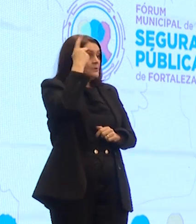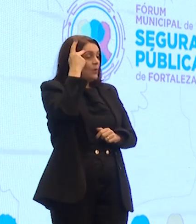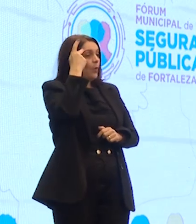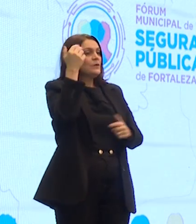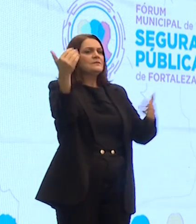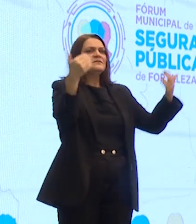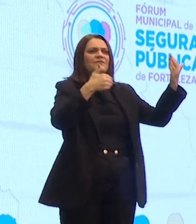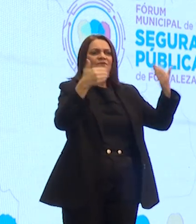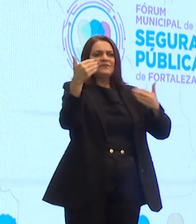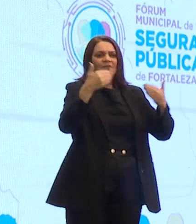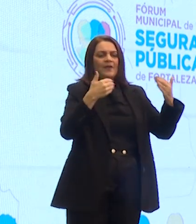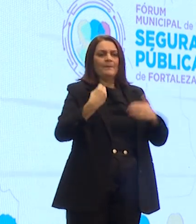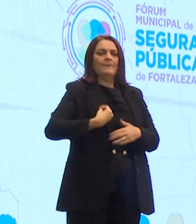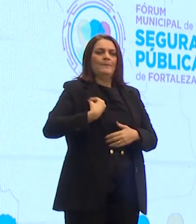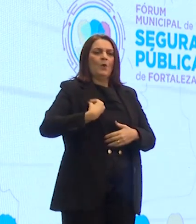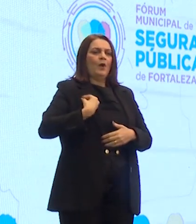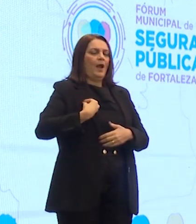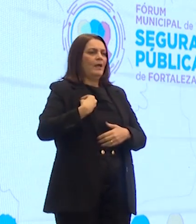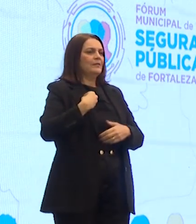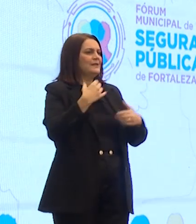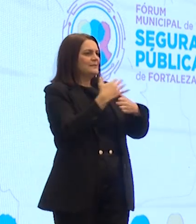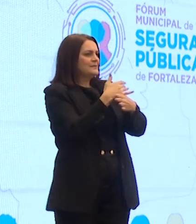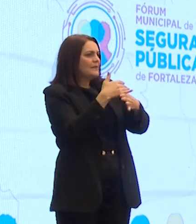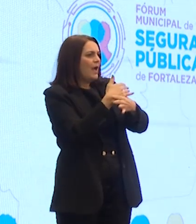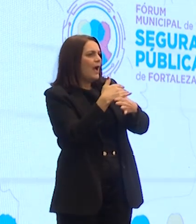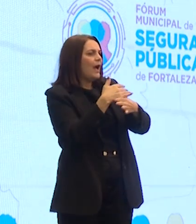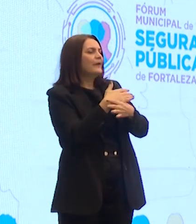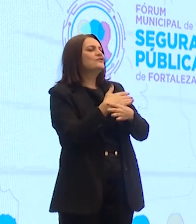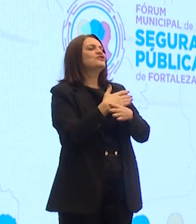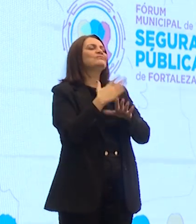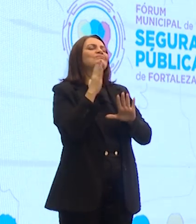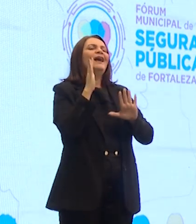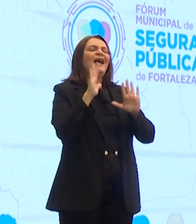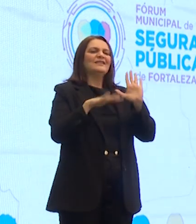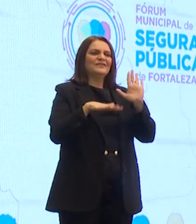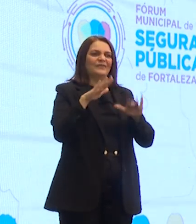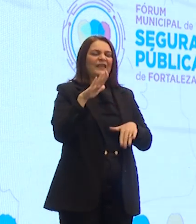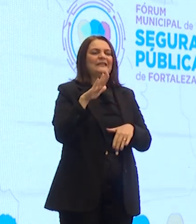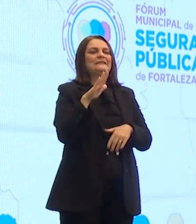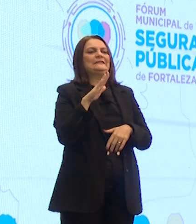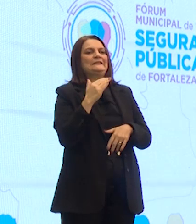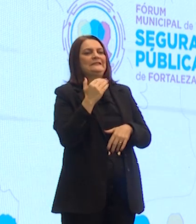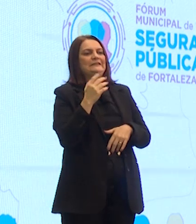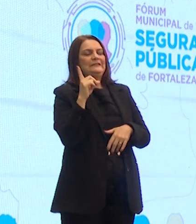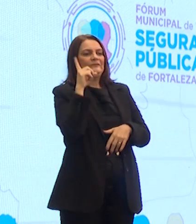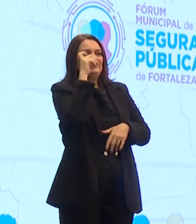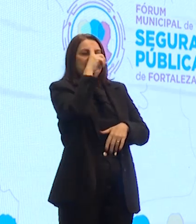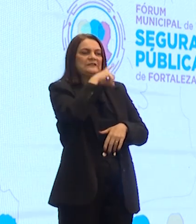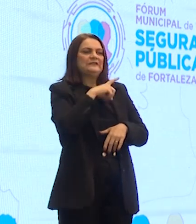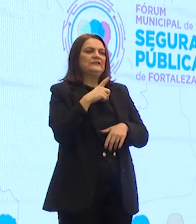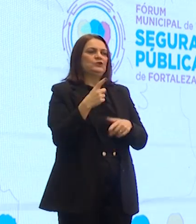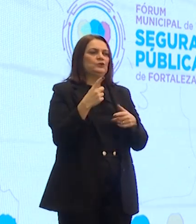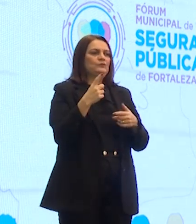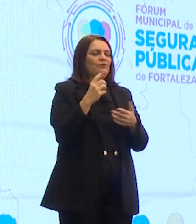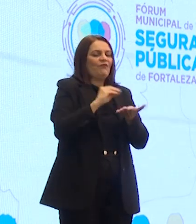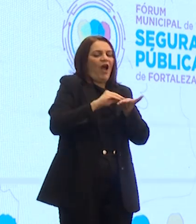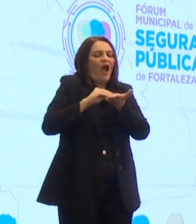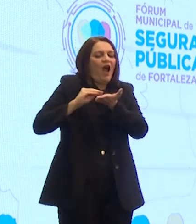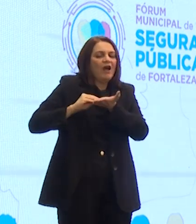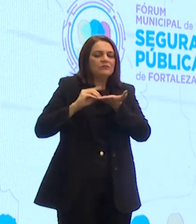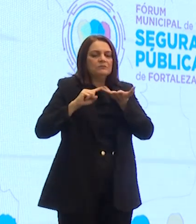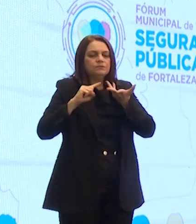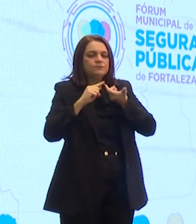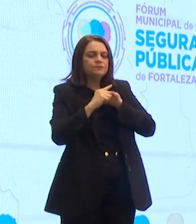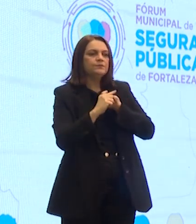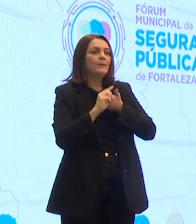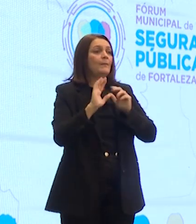cidades, em condições, no mais das vezes, precárias, a violência urbana vai crescendo nessas décadas.